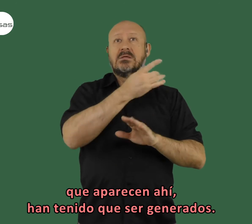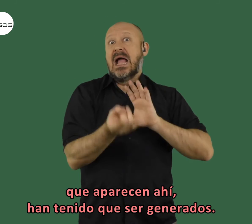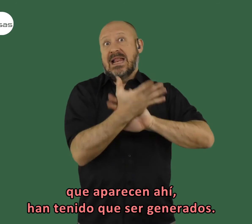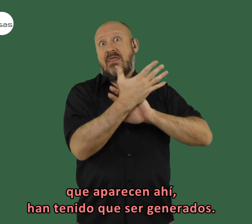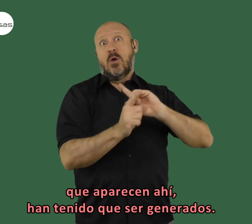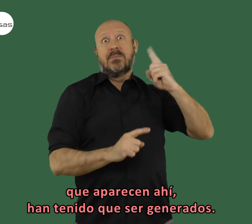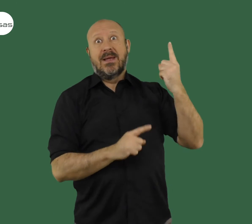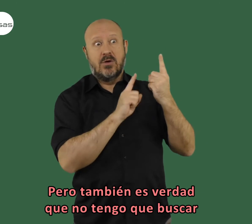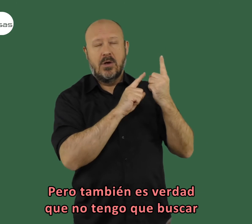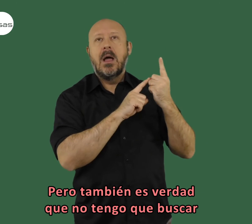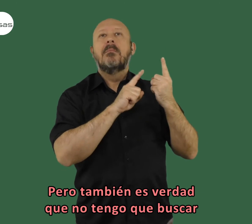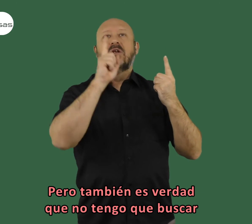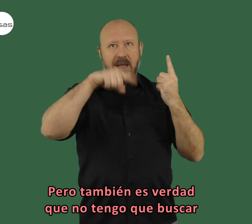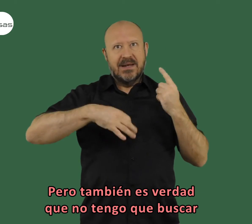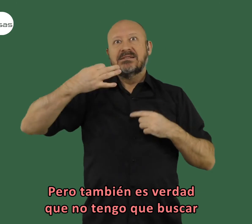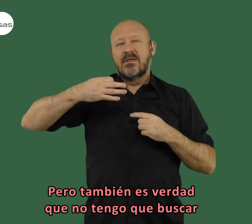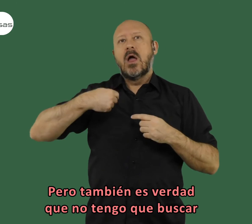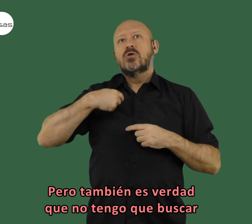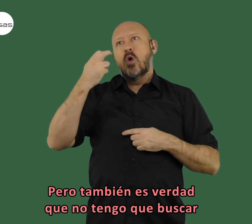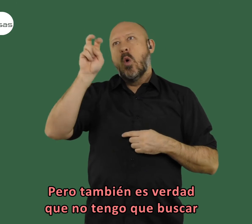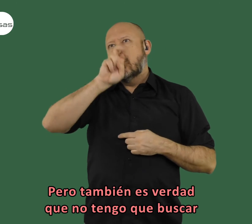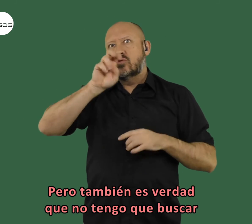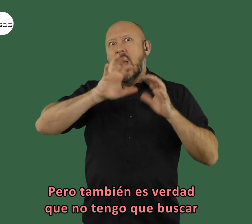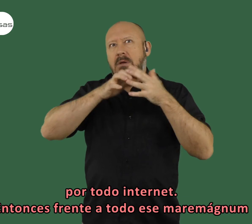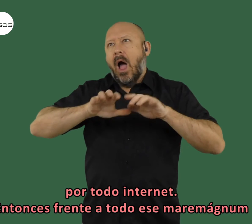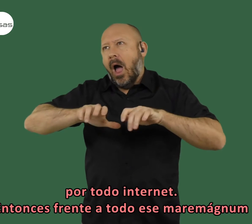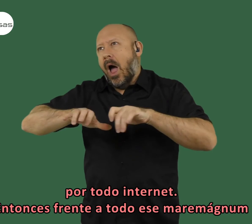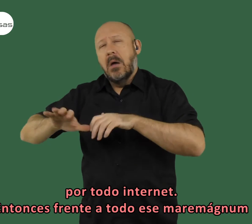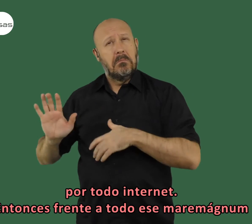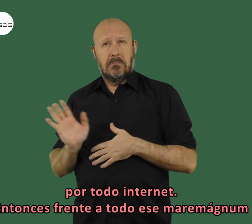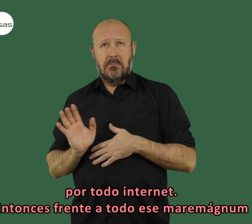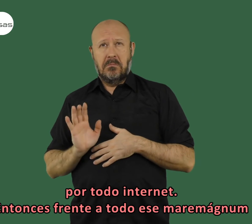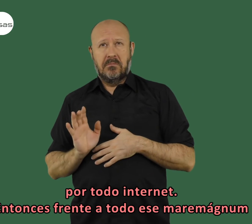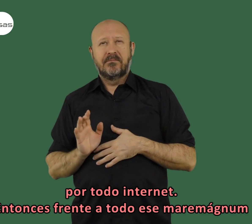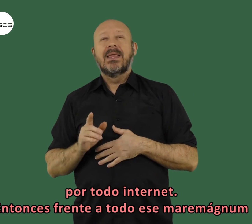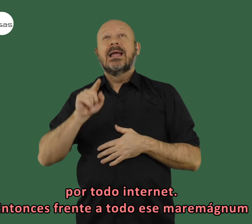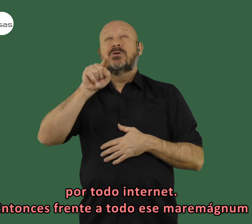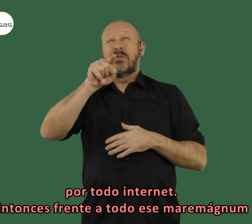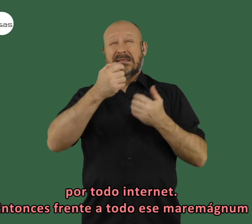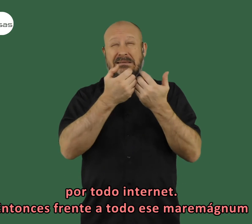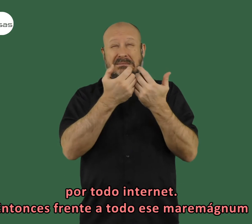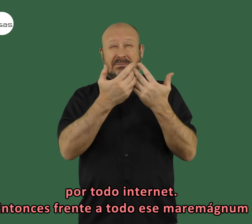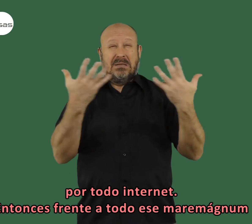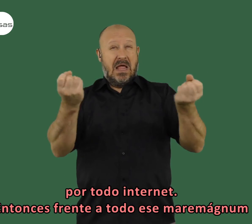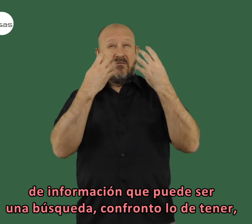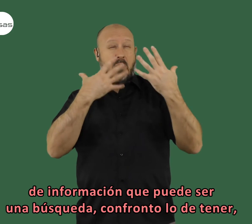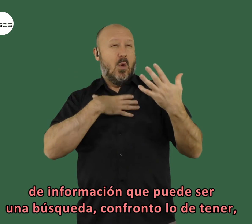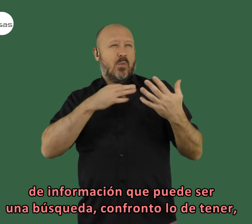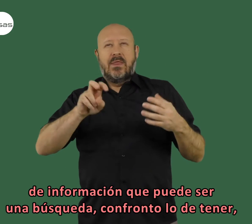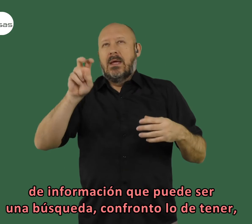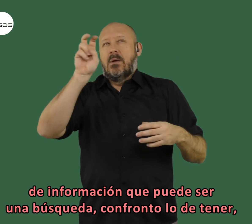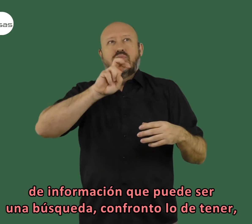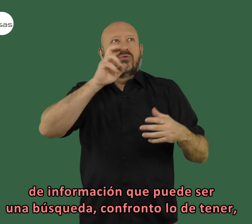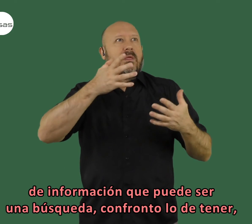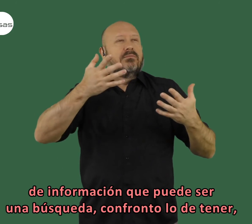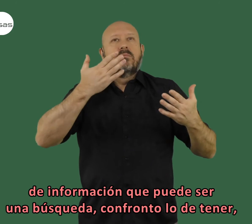han tenido que ser generados. Pero también es verdad que no tengo que buscar por todo Internet. Entonces, frente a todo ese mare magnum de información, que